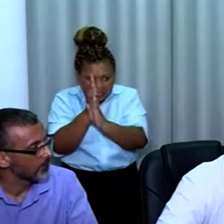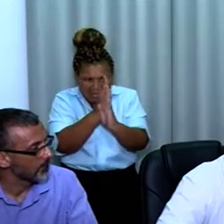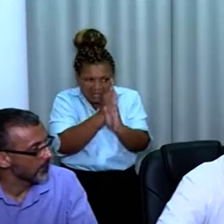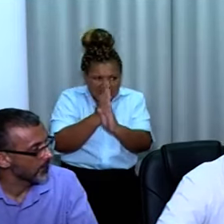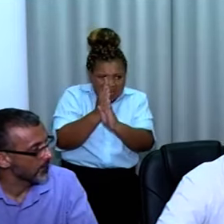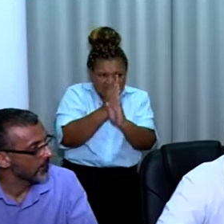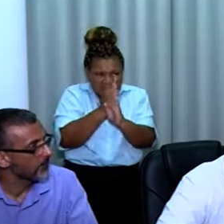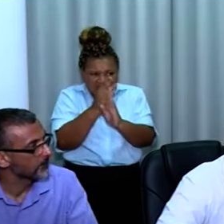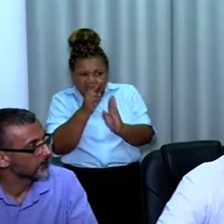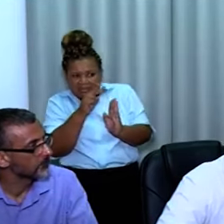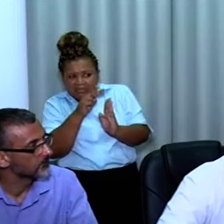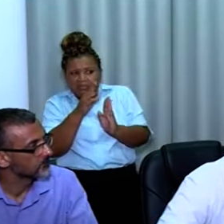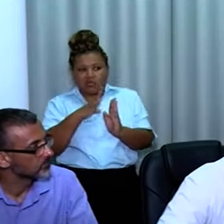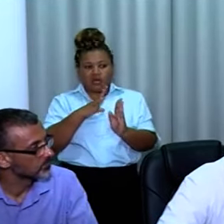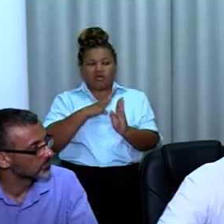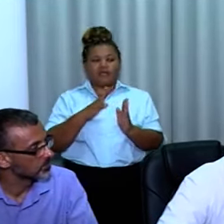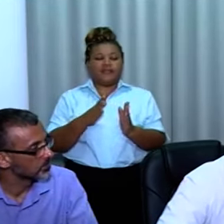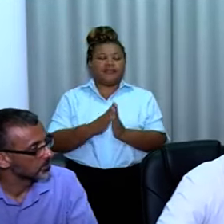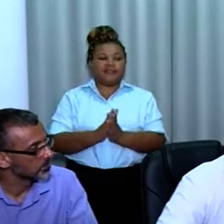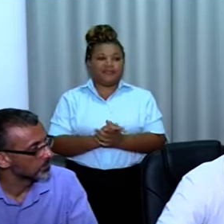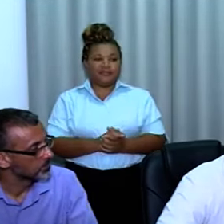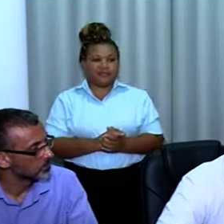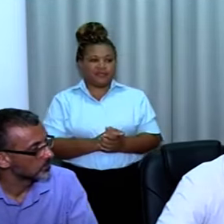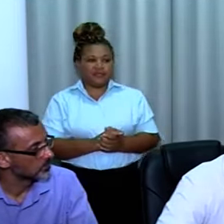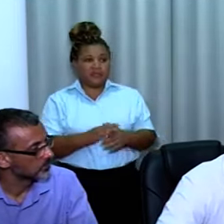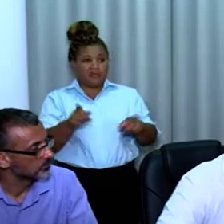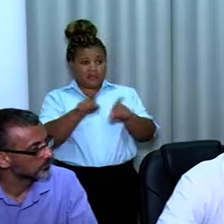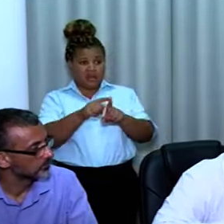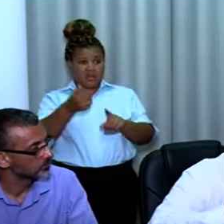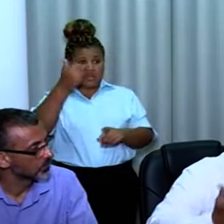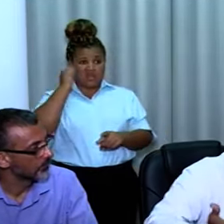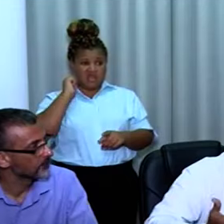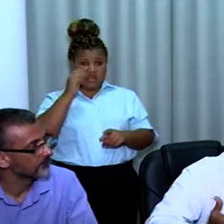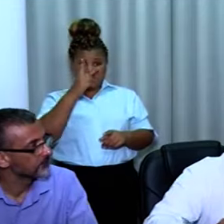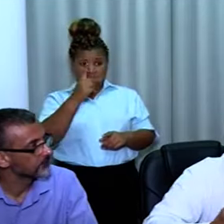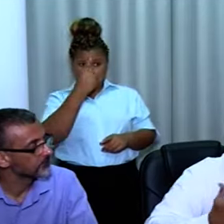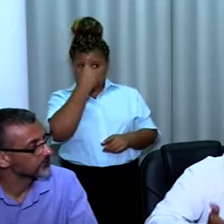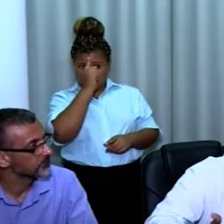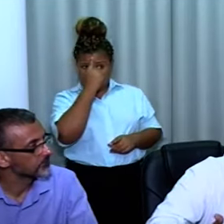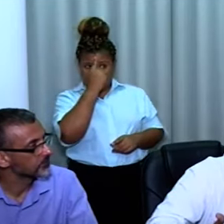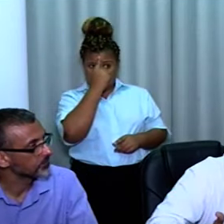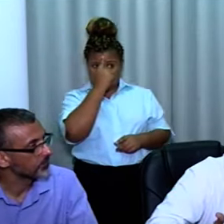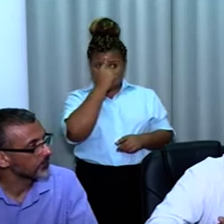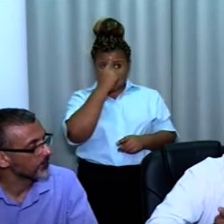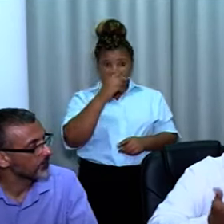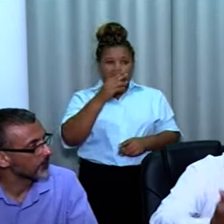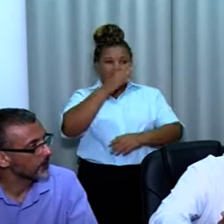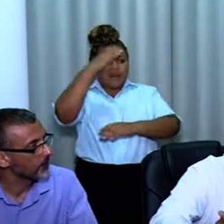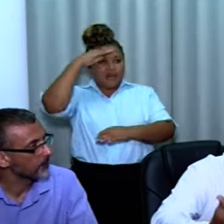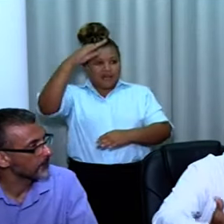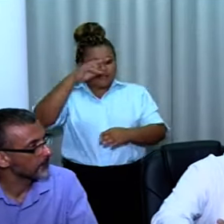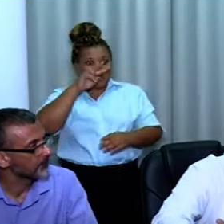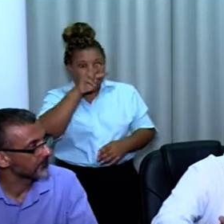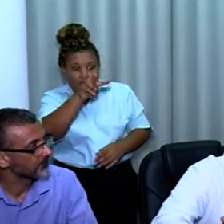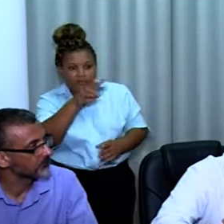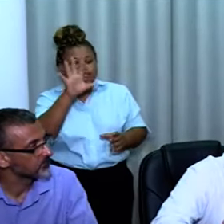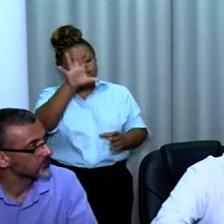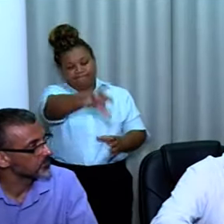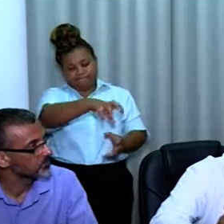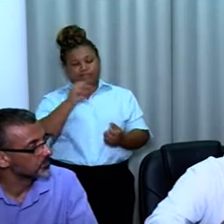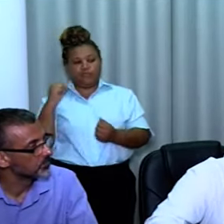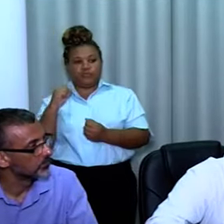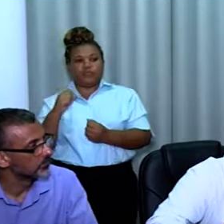bateau sur l'enquête, puis la pêche, il y a eu avant-hier. Ils ont une communication avec nous pour être qu'il y a des risques, ça va nous dire là-dedans, parce que décider pour